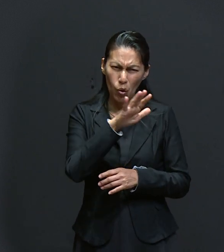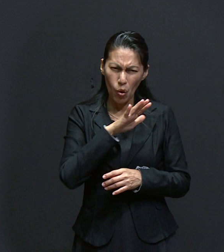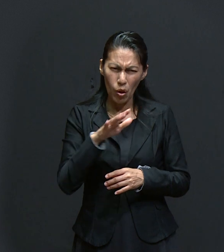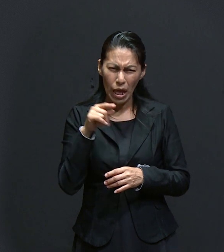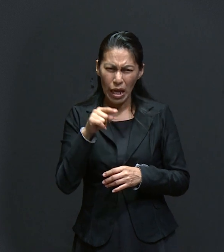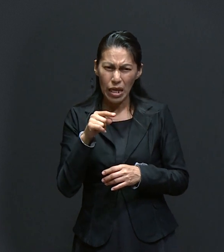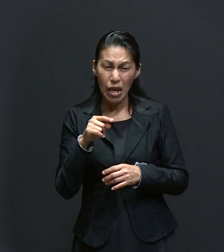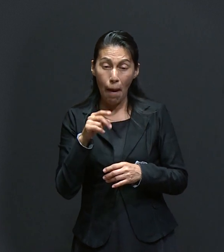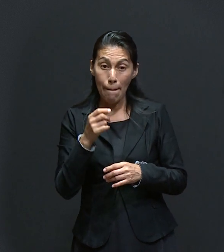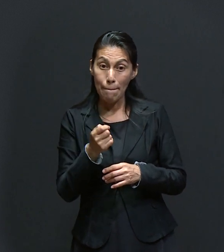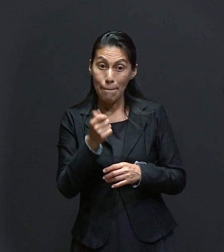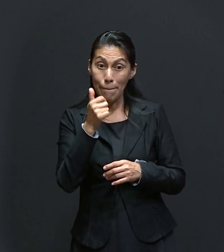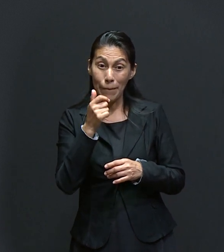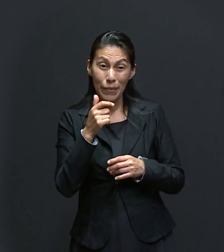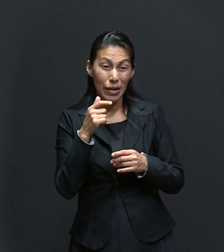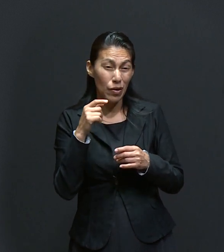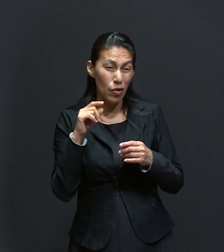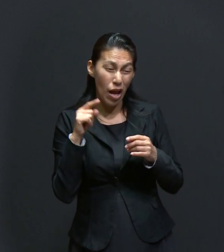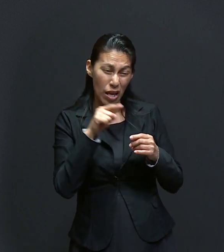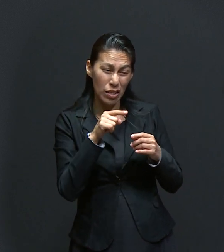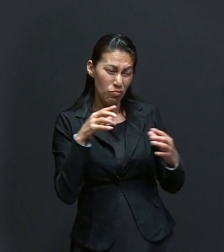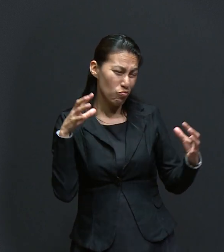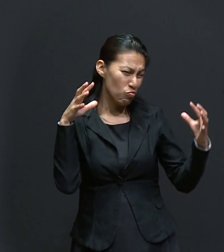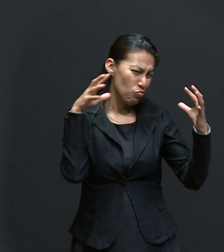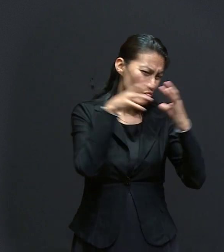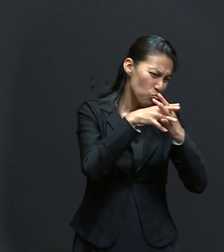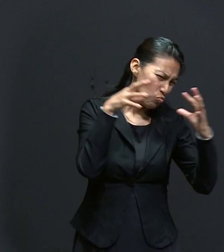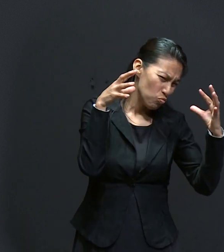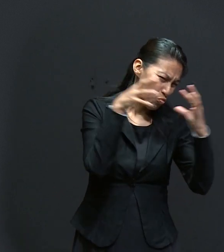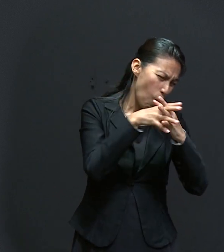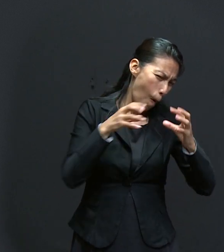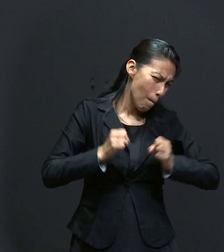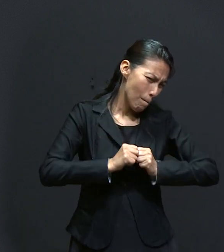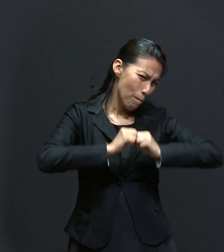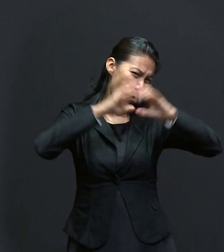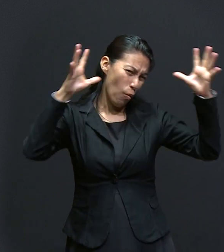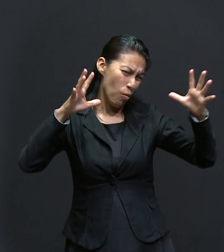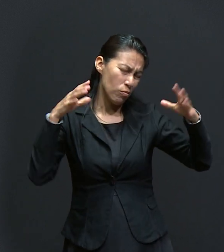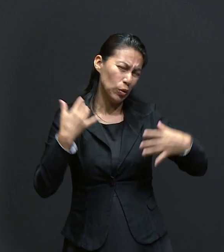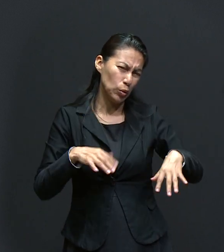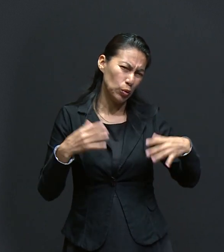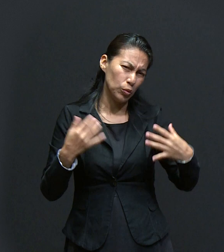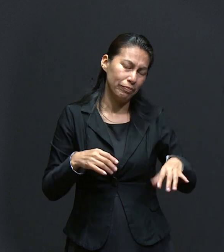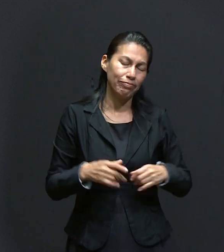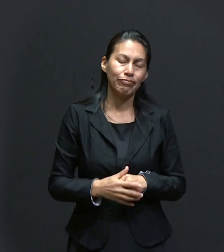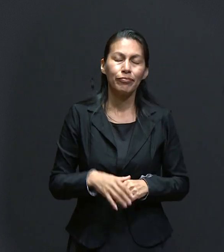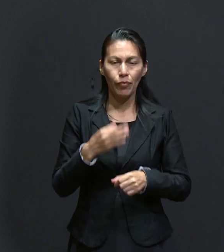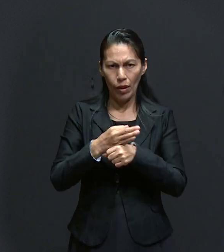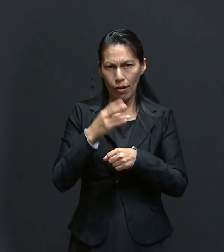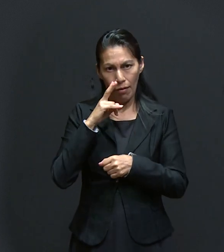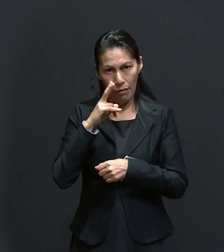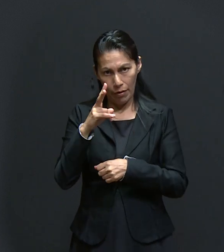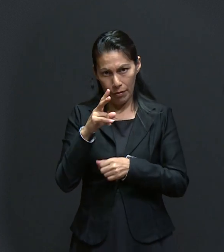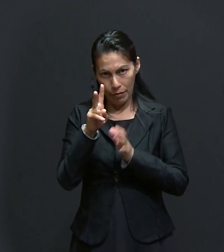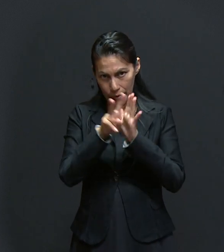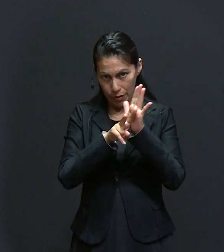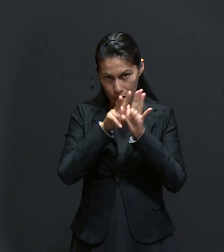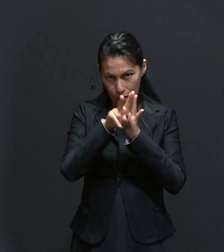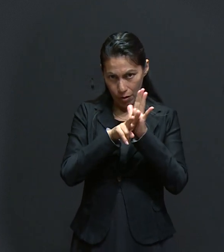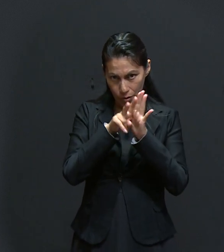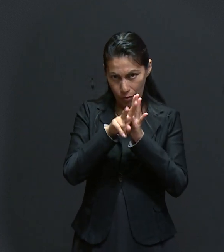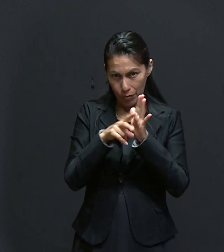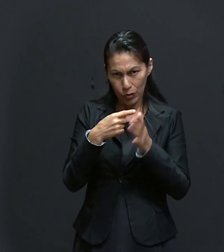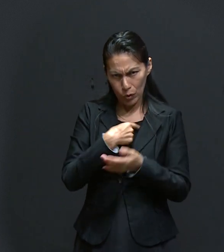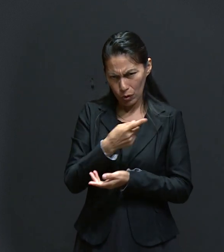atacaron desde el norte en principio y esta parte estaba muy muy afectada destruida entonces podemos hacer un